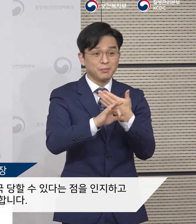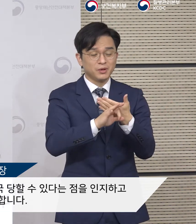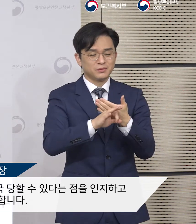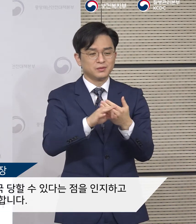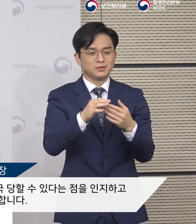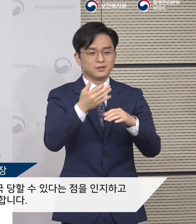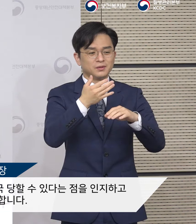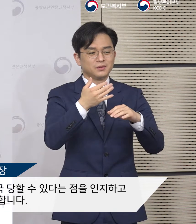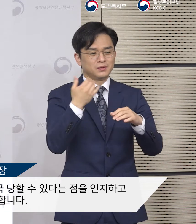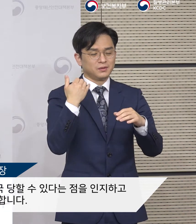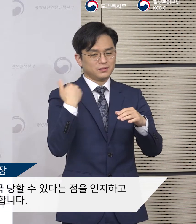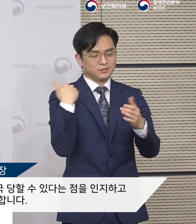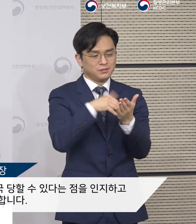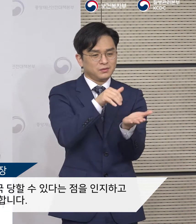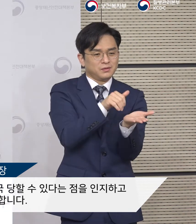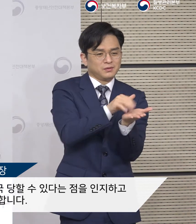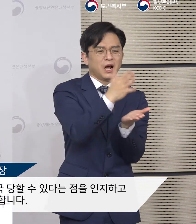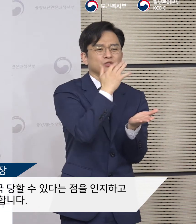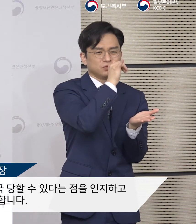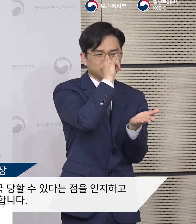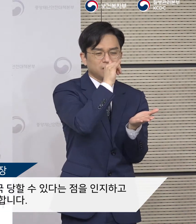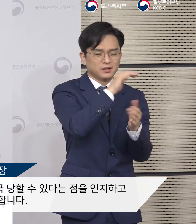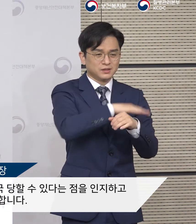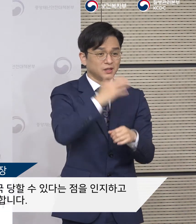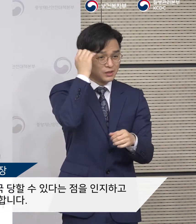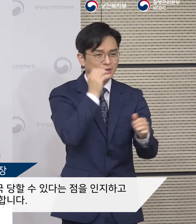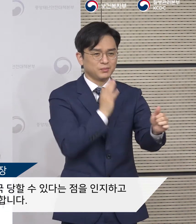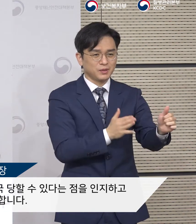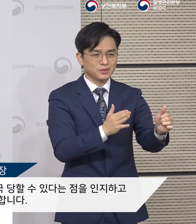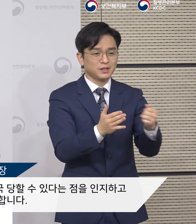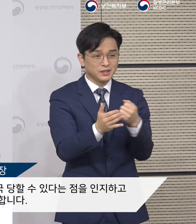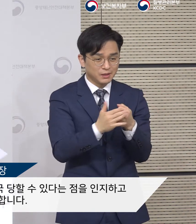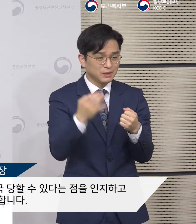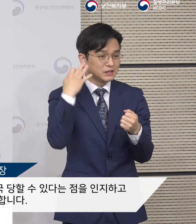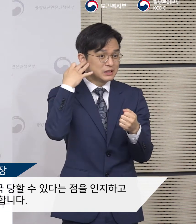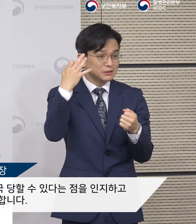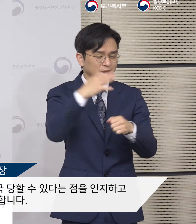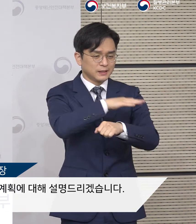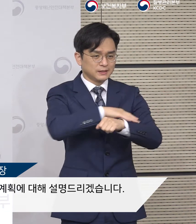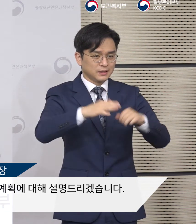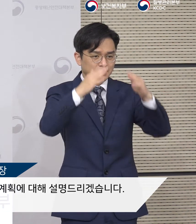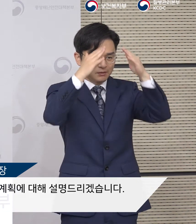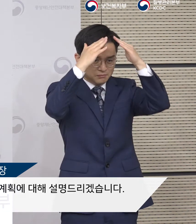인지하고 자가격리 수칙을 철저히 준수해 줄 것을 당부합니다.